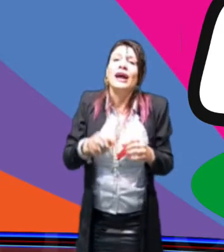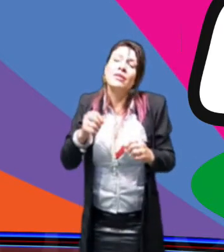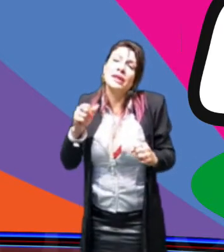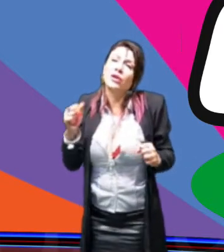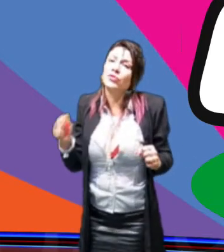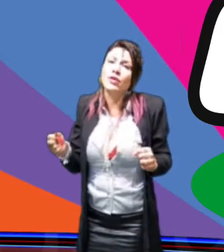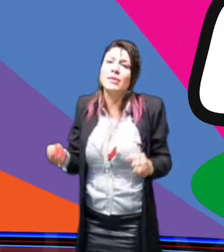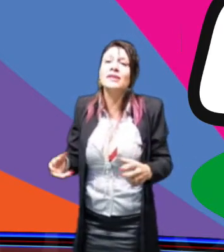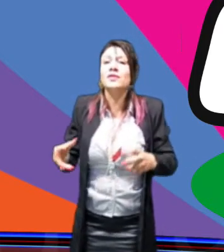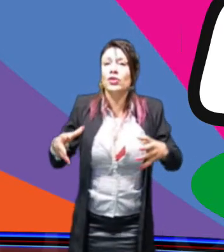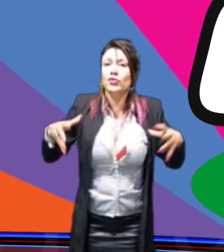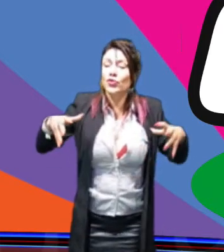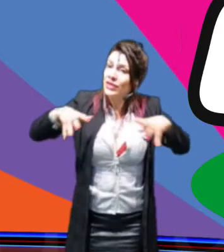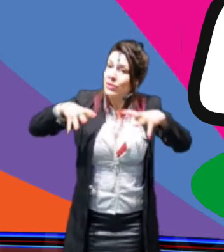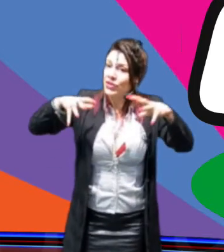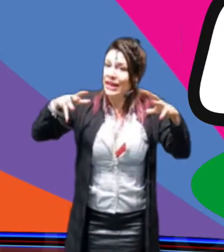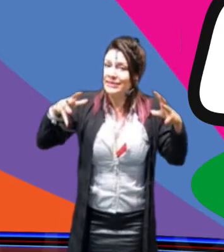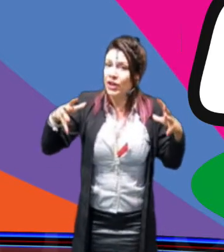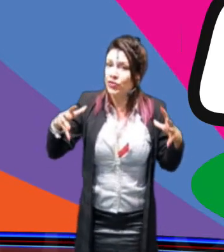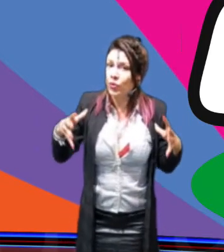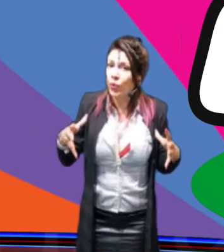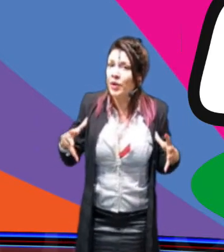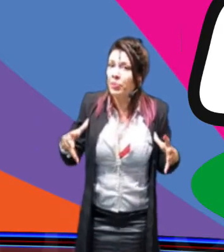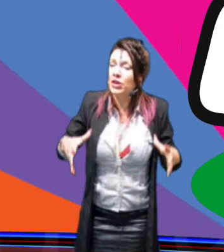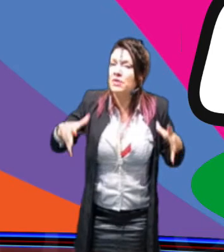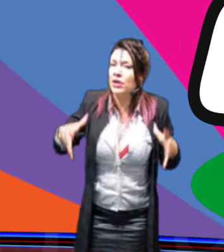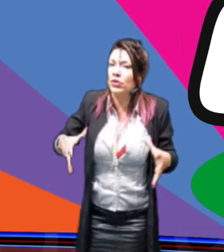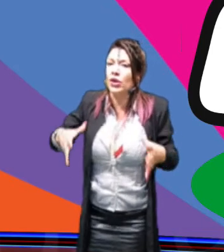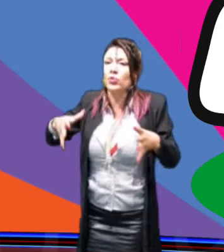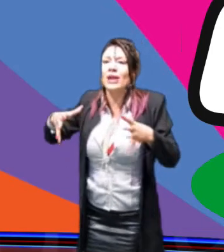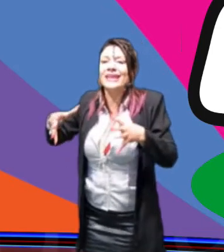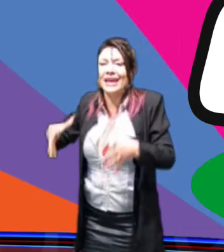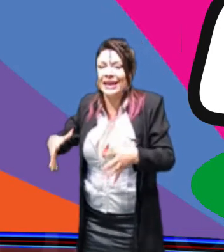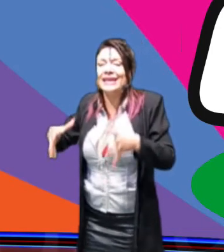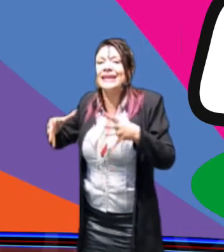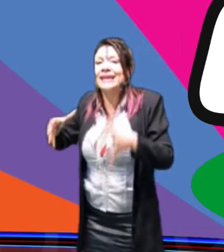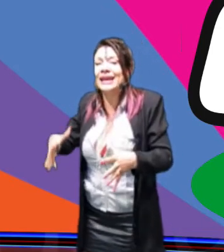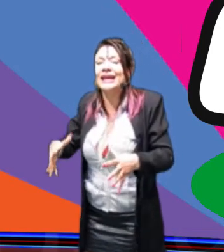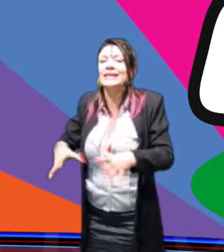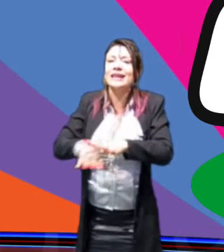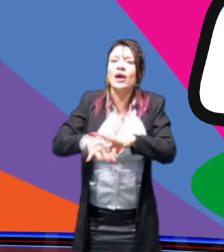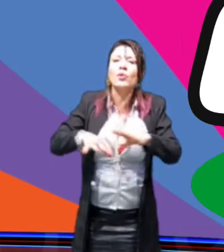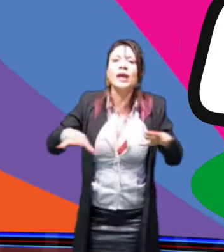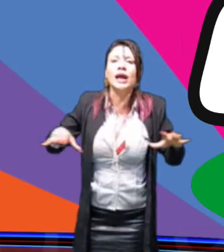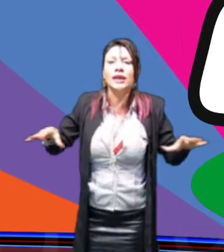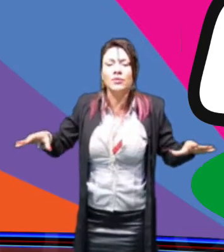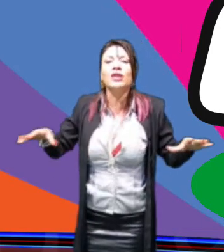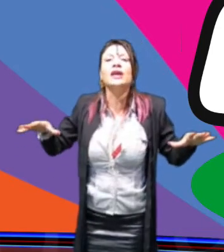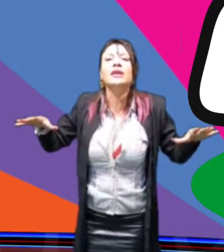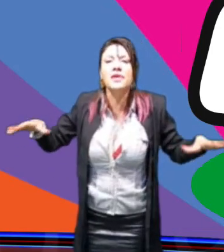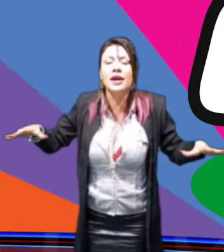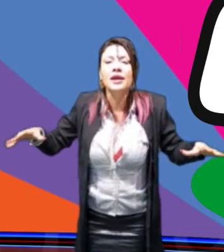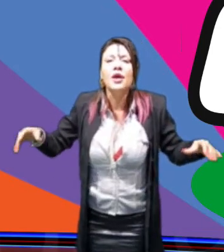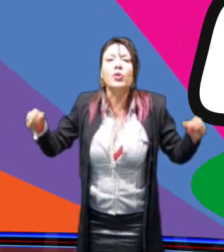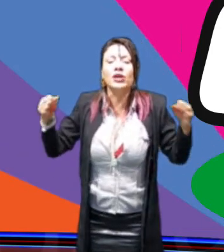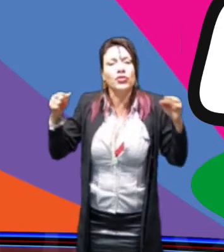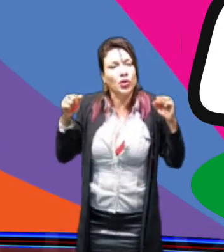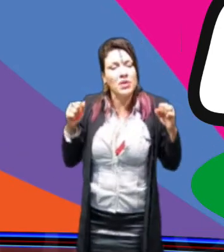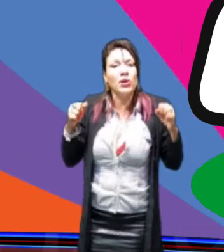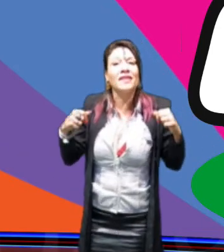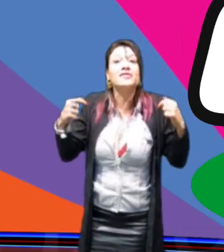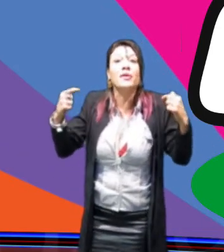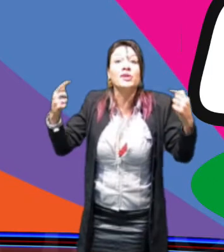álmica exclusivamente, sino que nosotros estamos encarcelados en un cuerpo y viviendo en una Tierra. Esta Tierra es la única que tenemos de enemiga porque nosotros